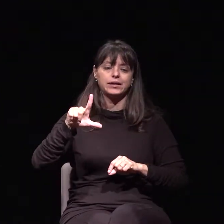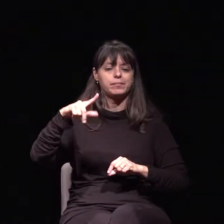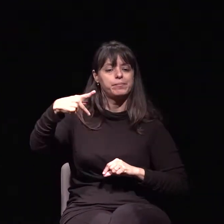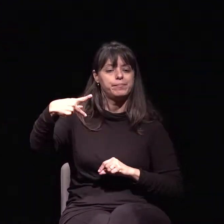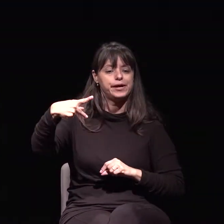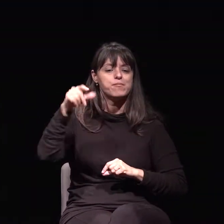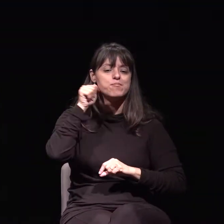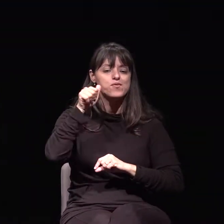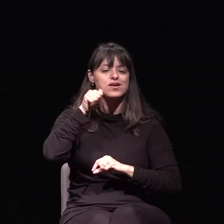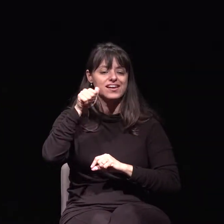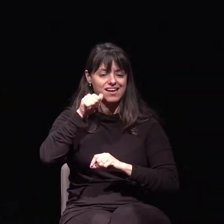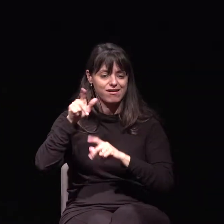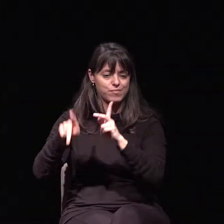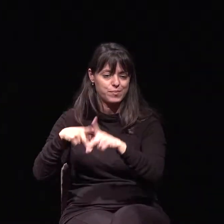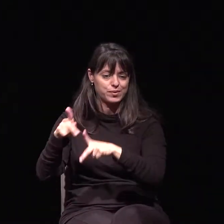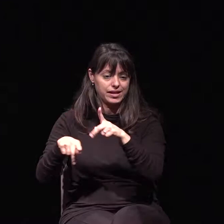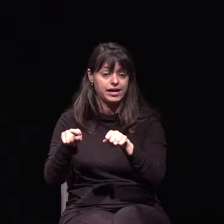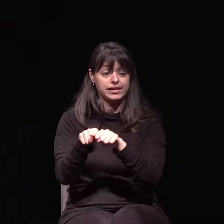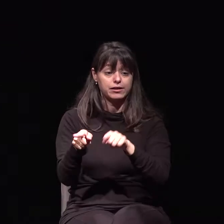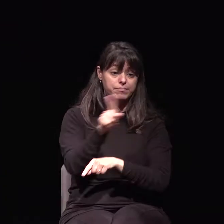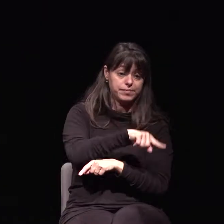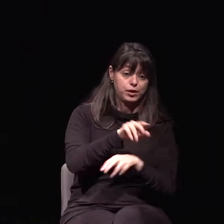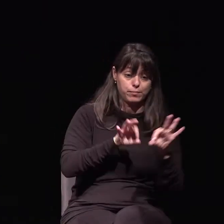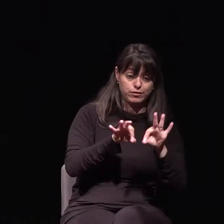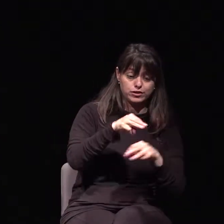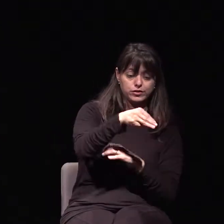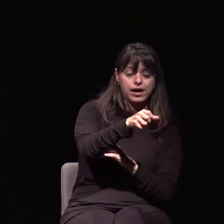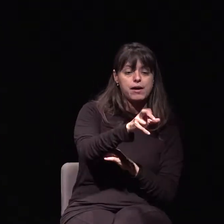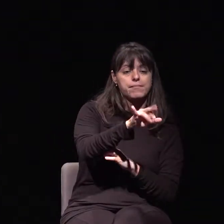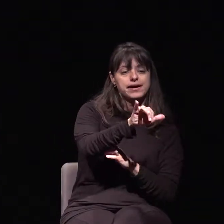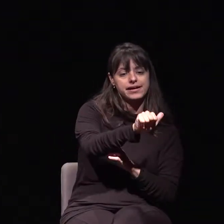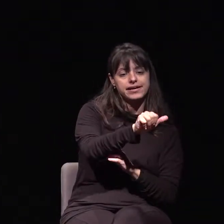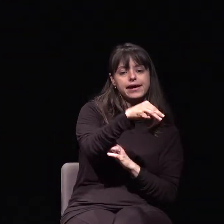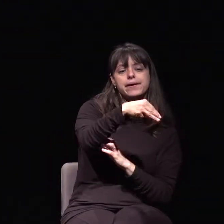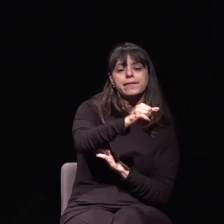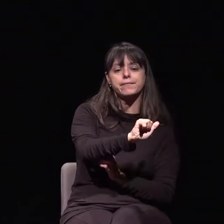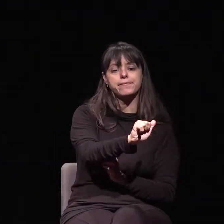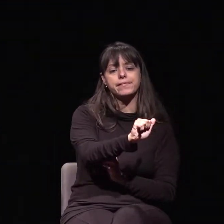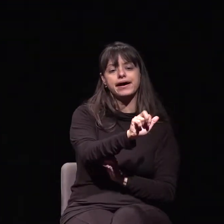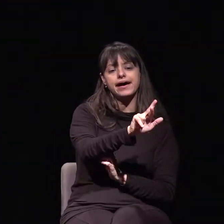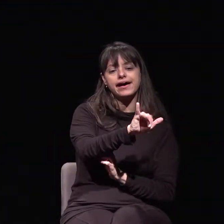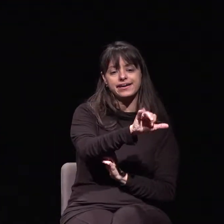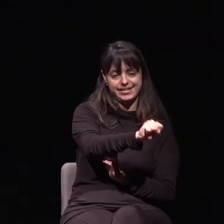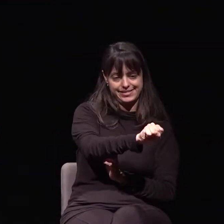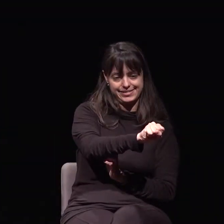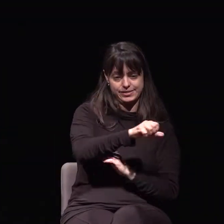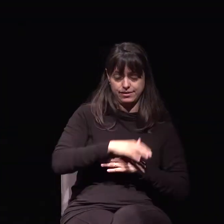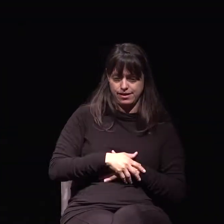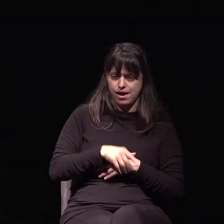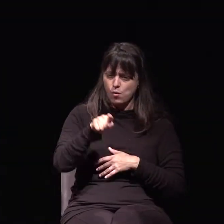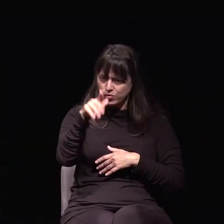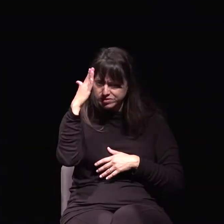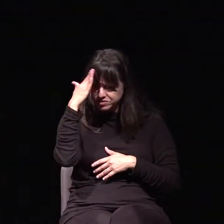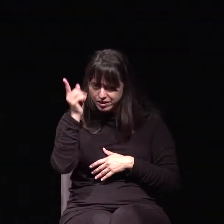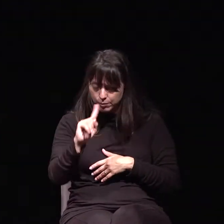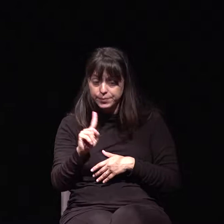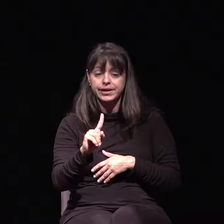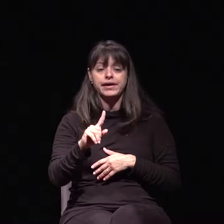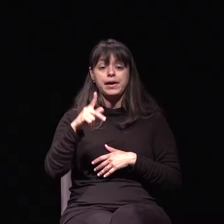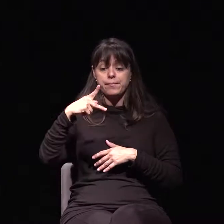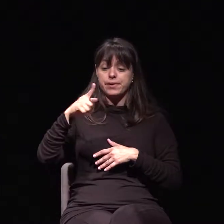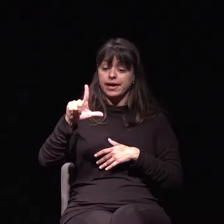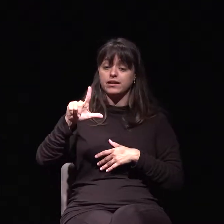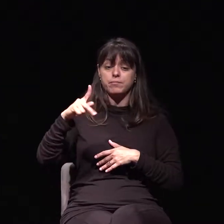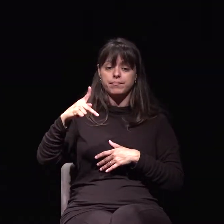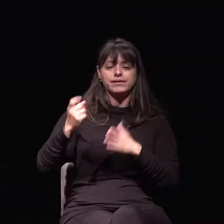e também o projeto Maria Marias, né? Só para a gente ter uma dimensão, o PLP existe desde 1994, né, e só no estado de